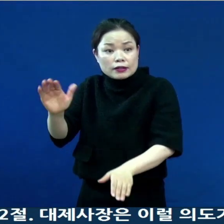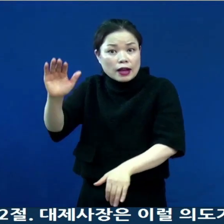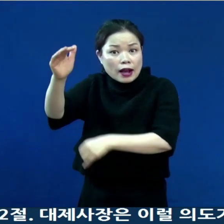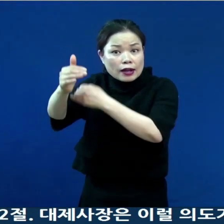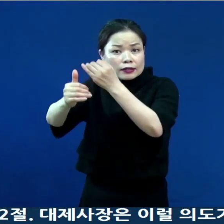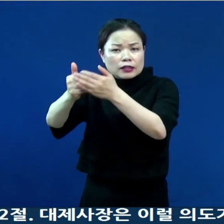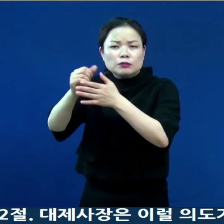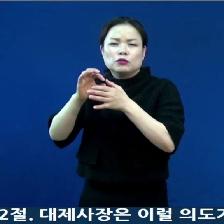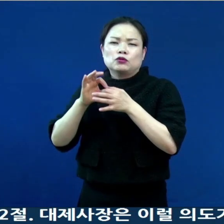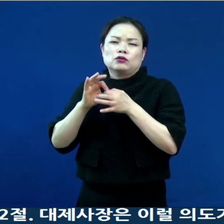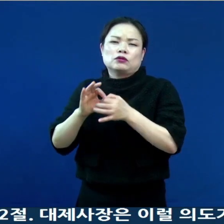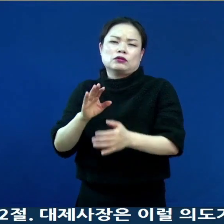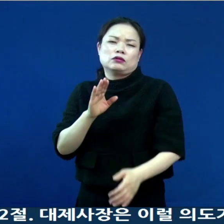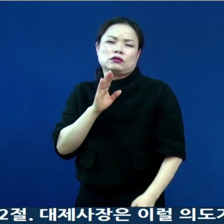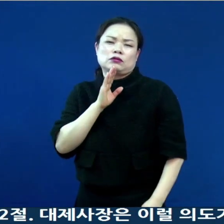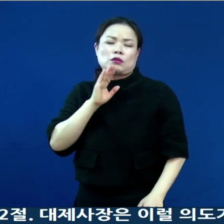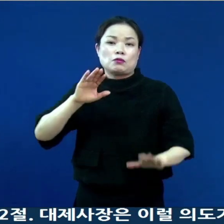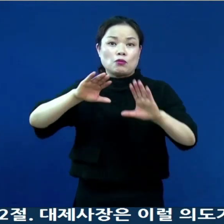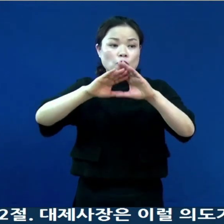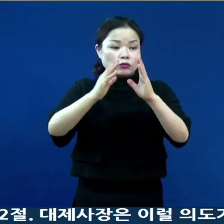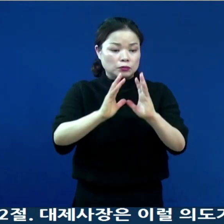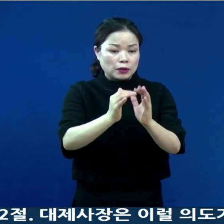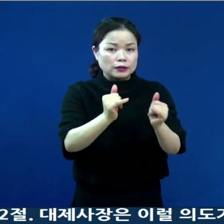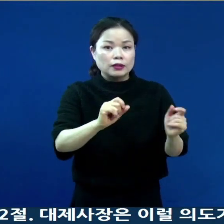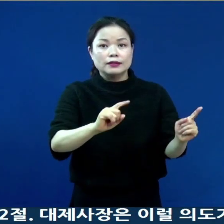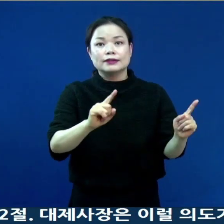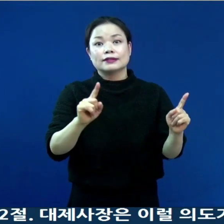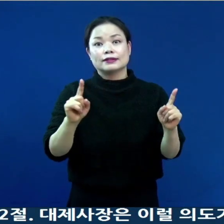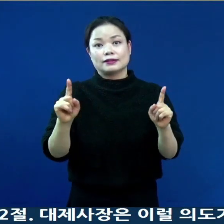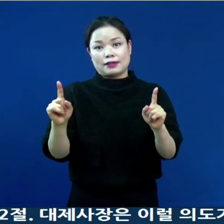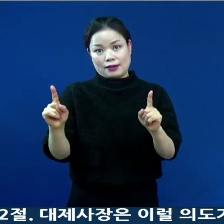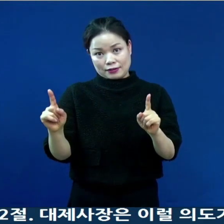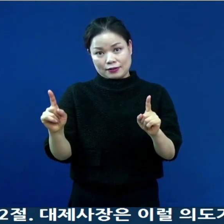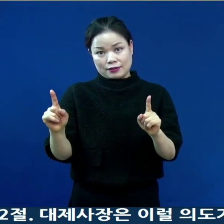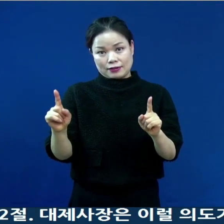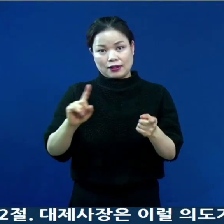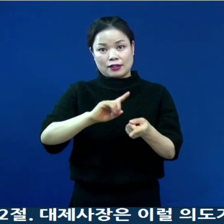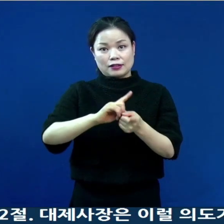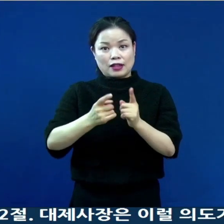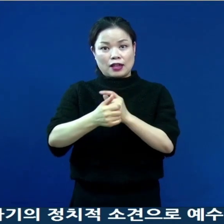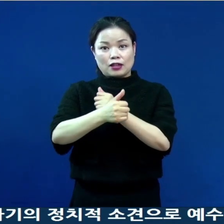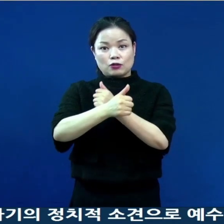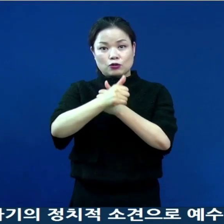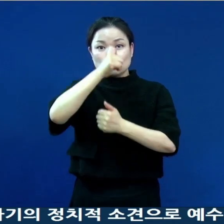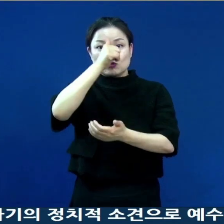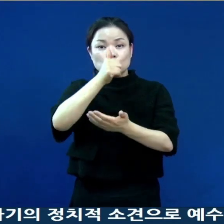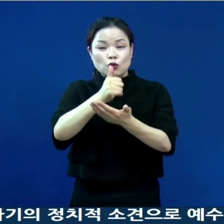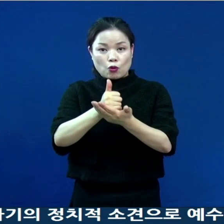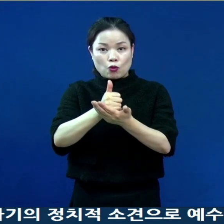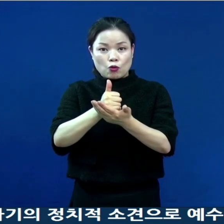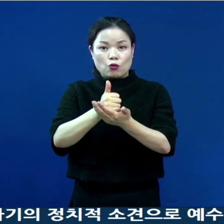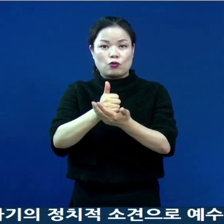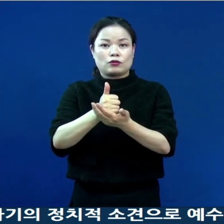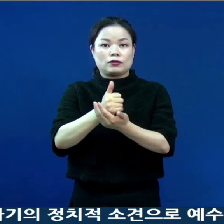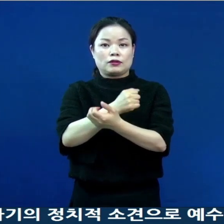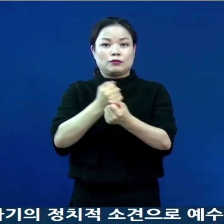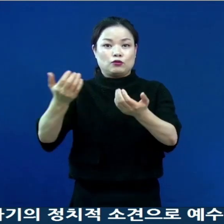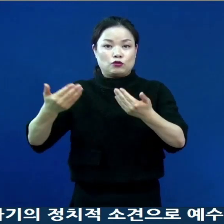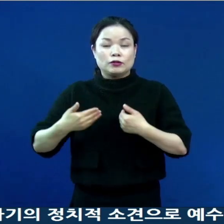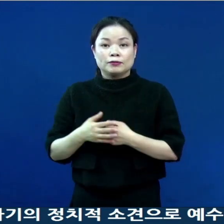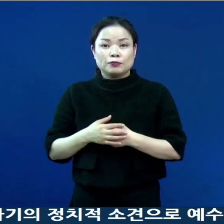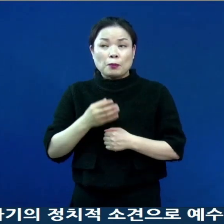하나님에 의해서 정말 모든 백성을 살리는 대속제물이 된 거죠. 이걸 아이러니라고 얘기를 하는